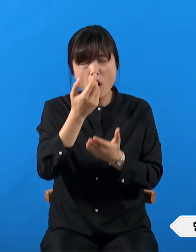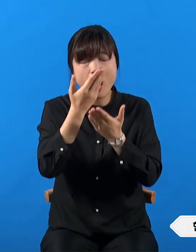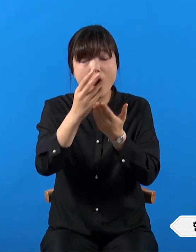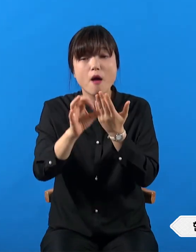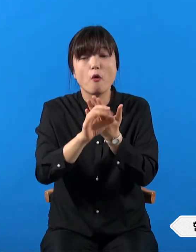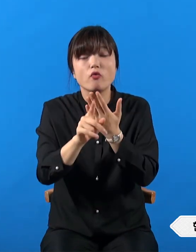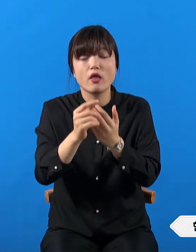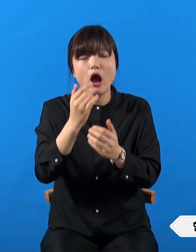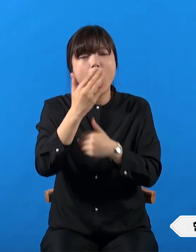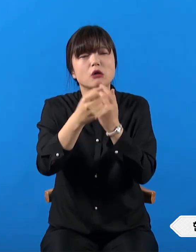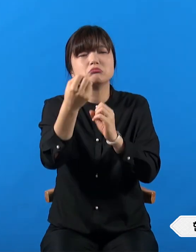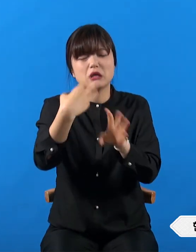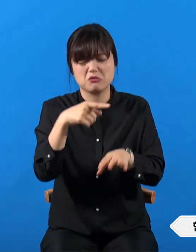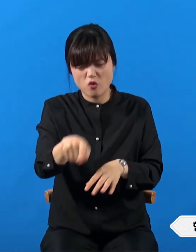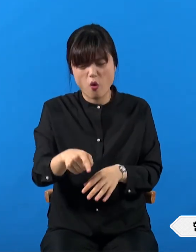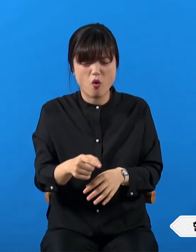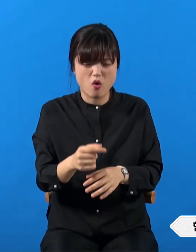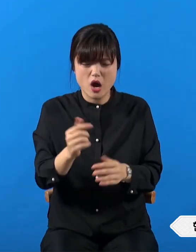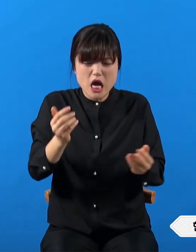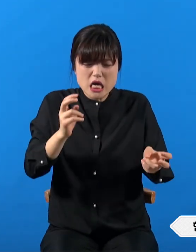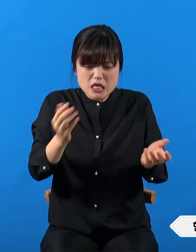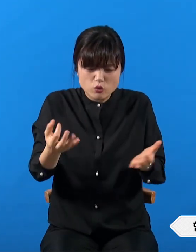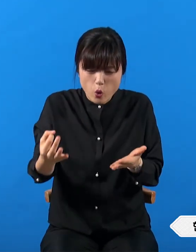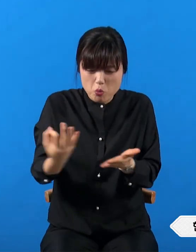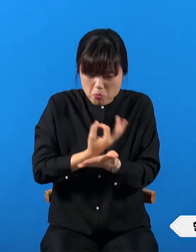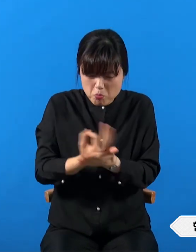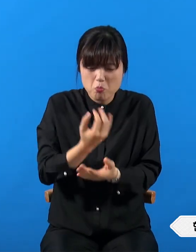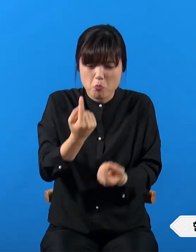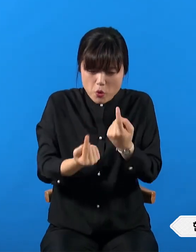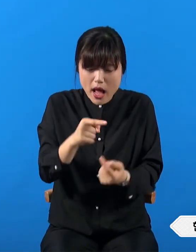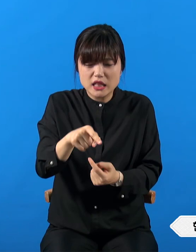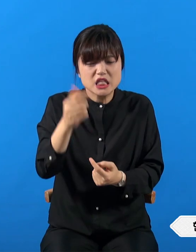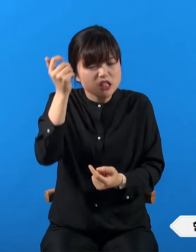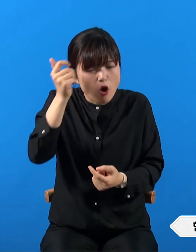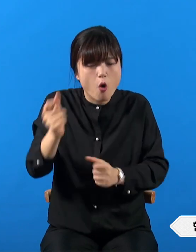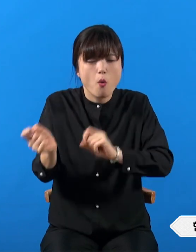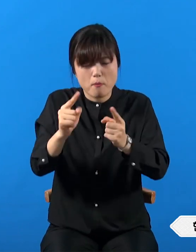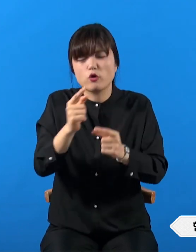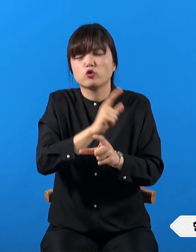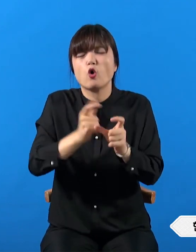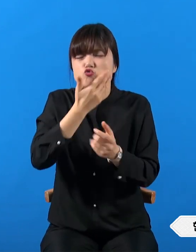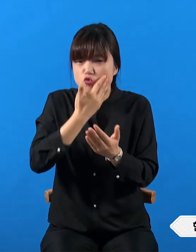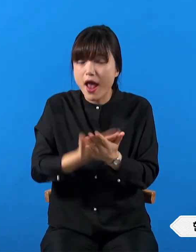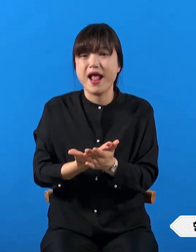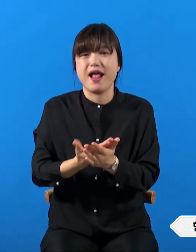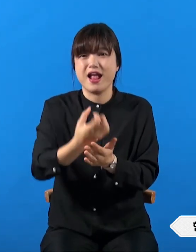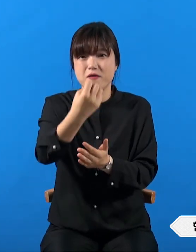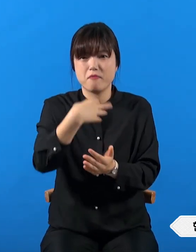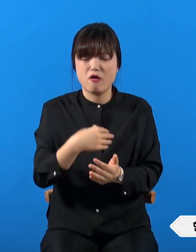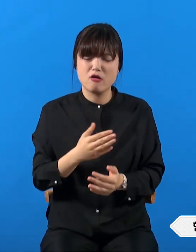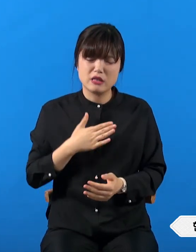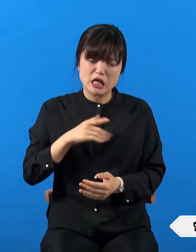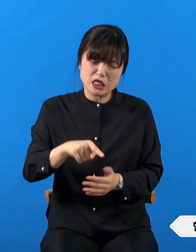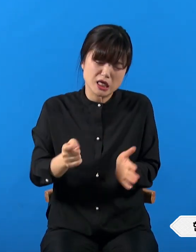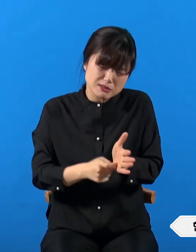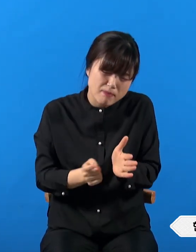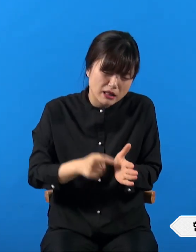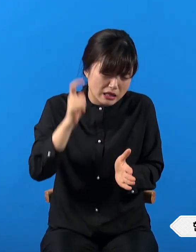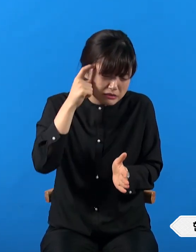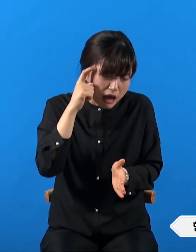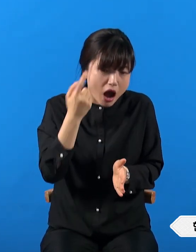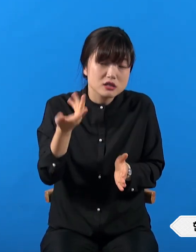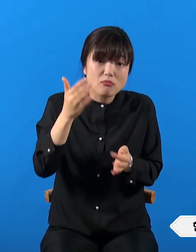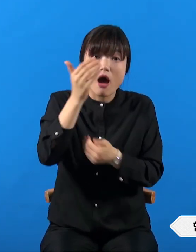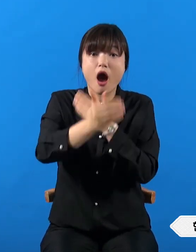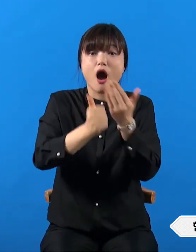삶이 먼저 좀 회복이 돼야 되겠다 그렇게 하실 때가 많습니다. 나는 이게 제일 시급하다고